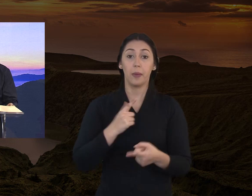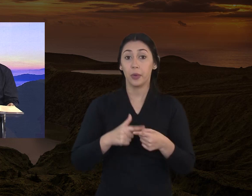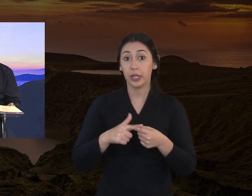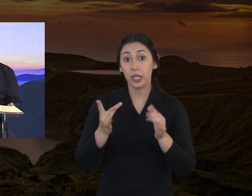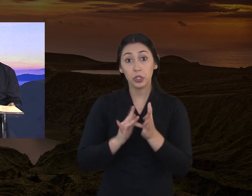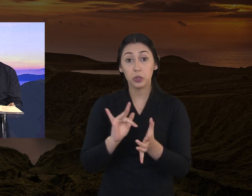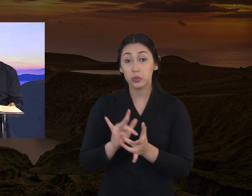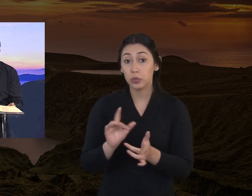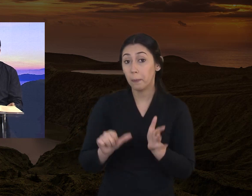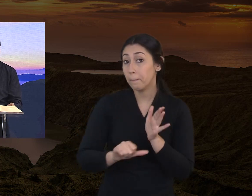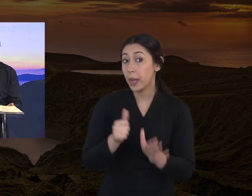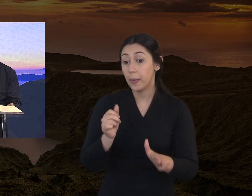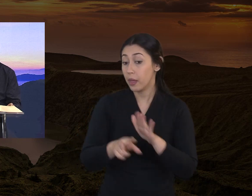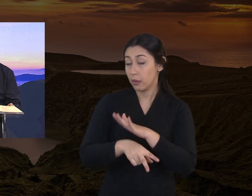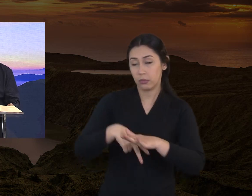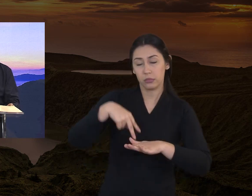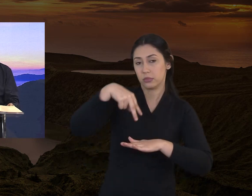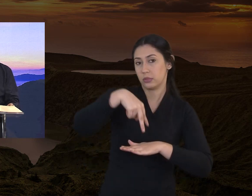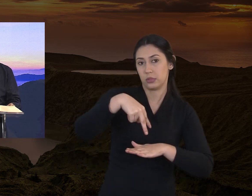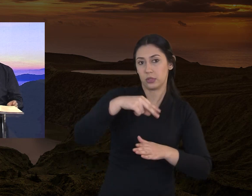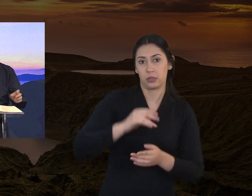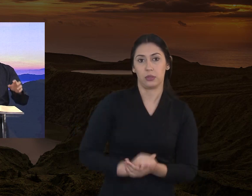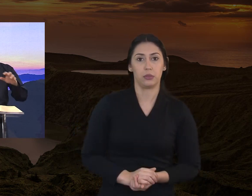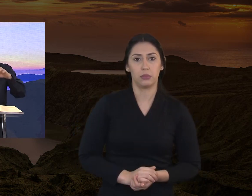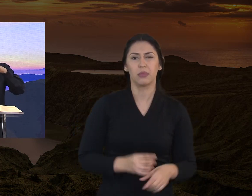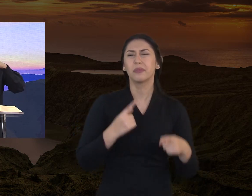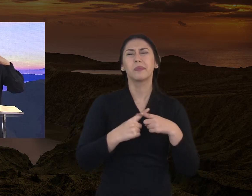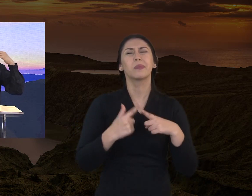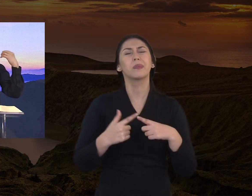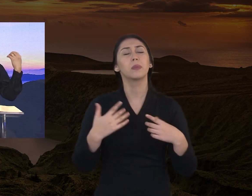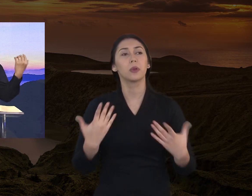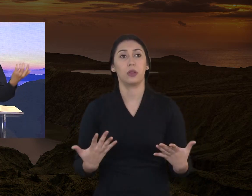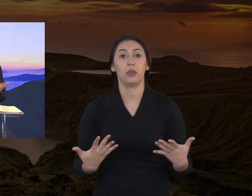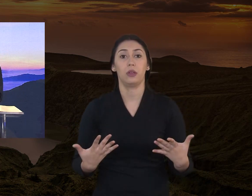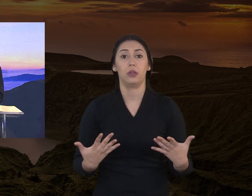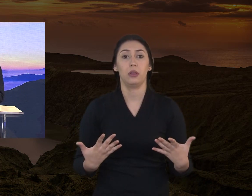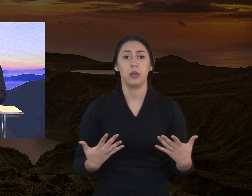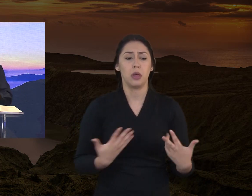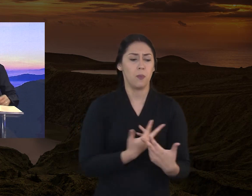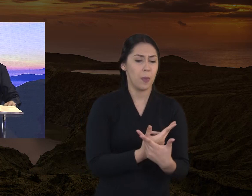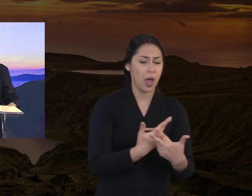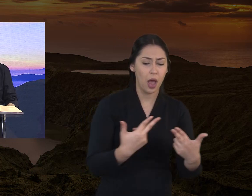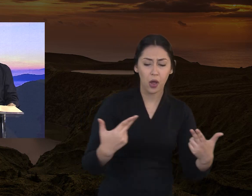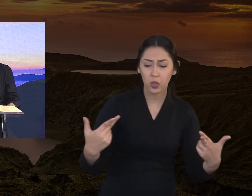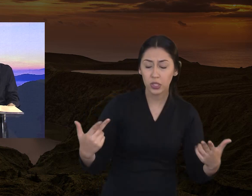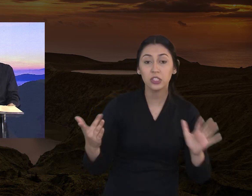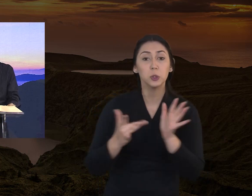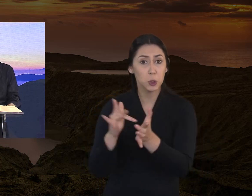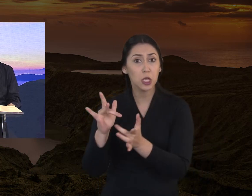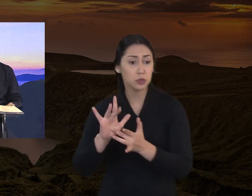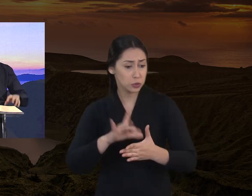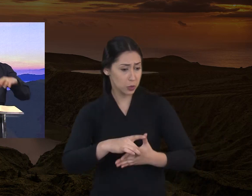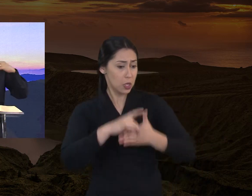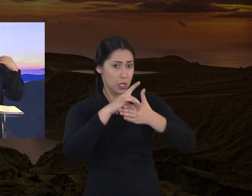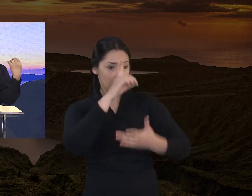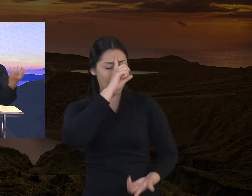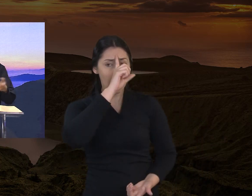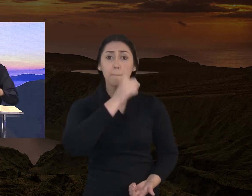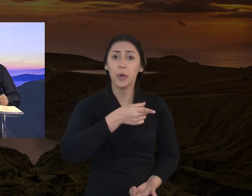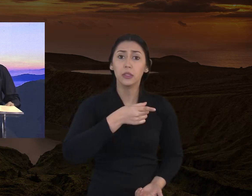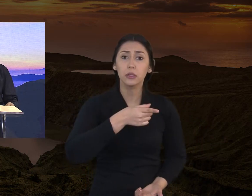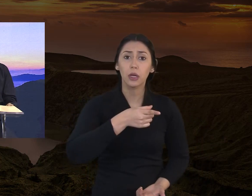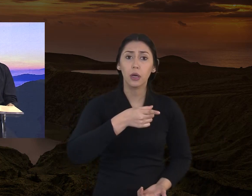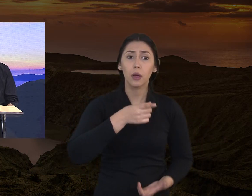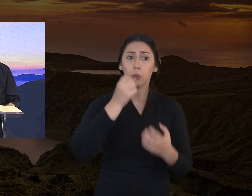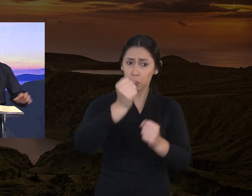Ele também, para quê? Para em todas as coisas ele ter a liderança, em todas as coisas ele